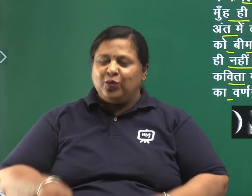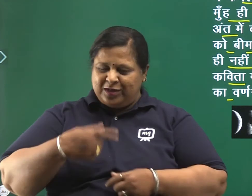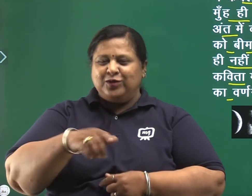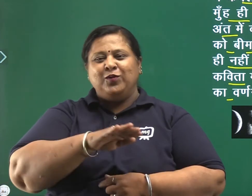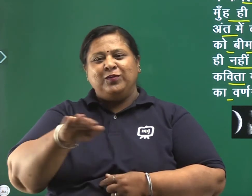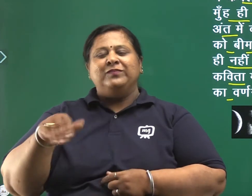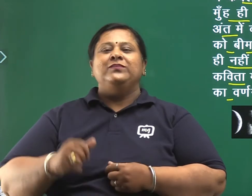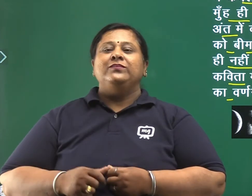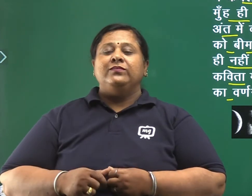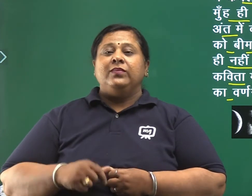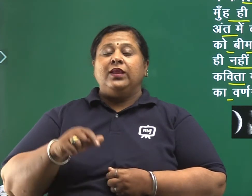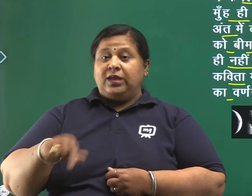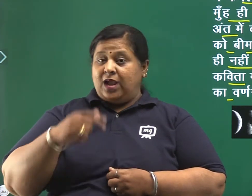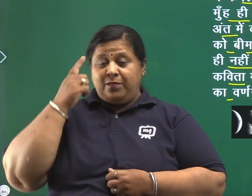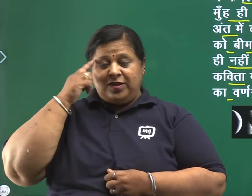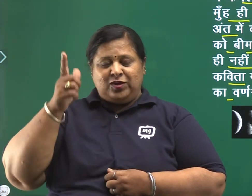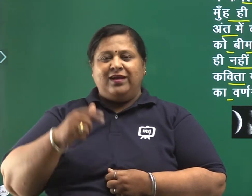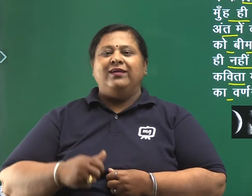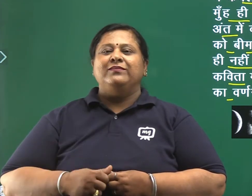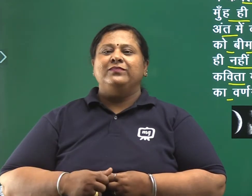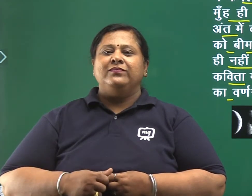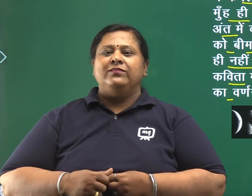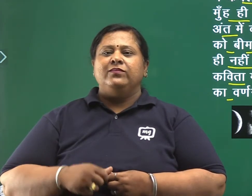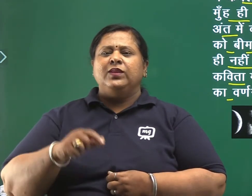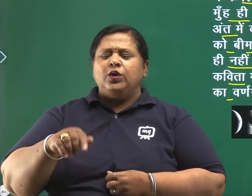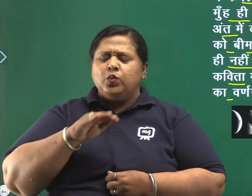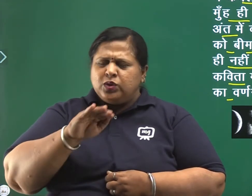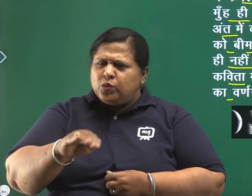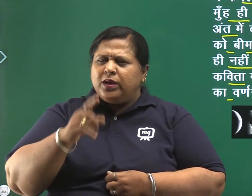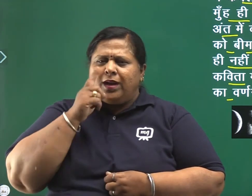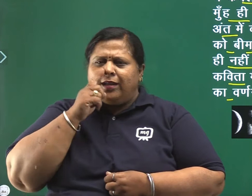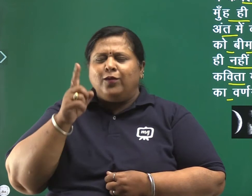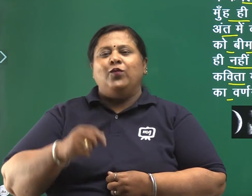बच्चों, यहाँ हमने जाना कि उस छोटी लड़की को